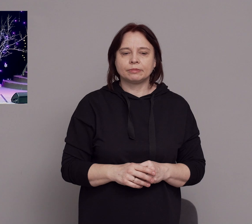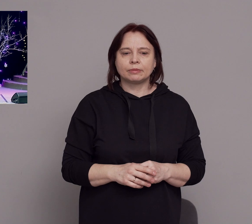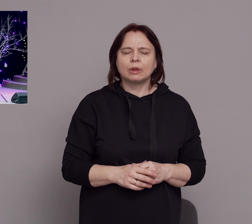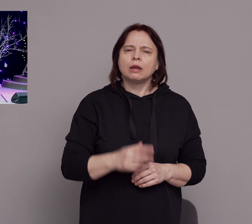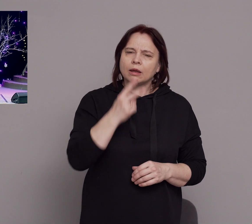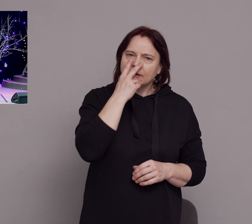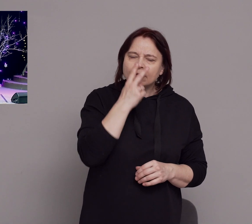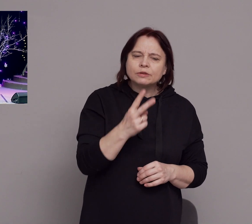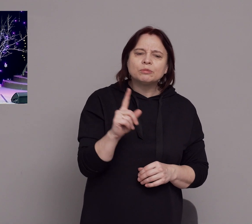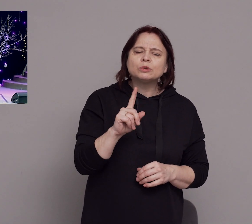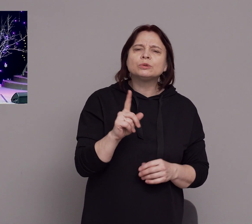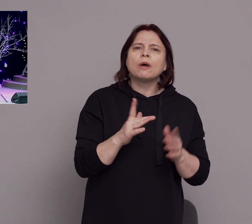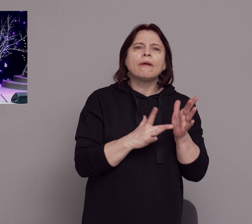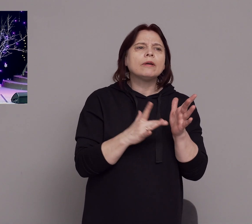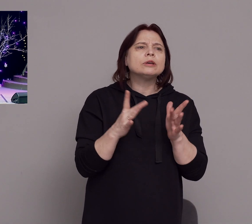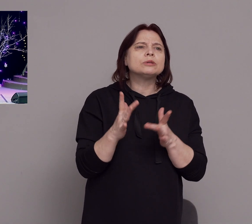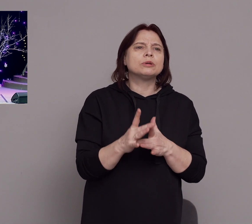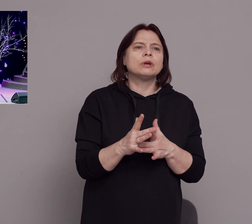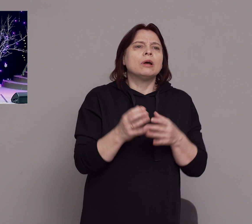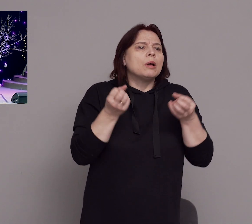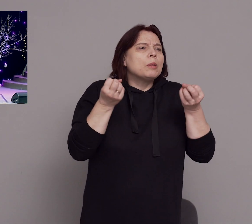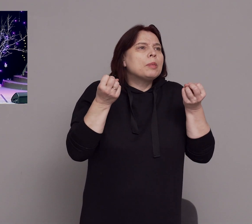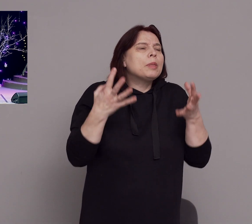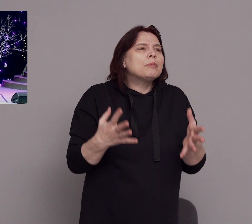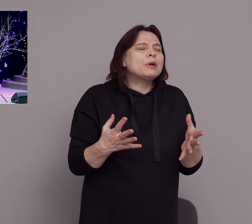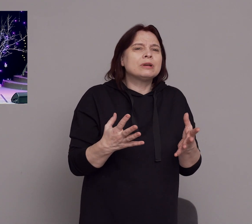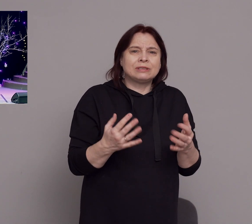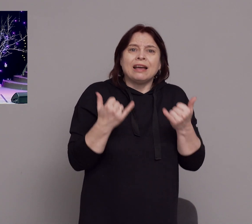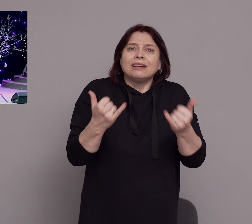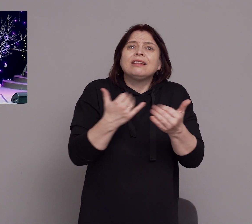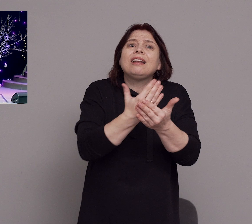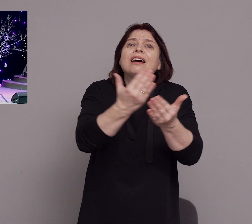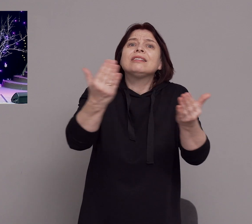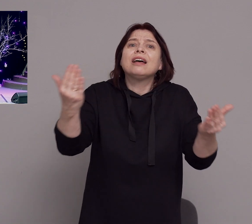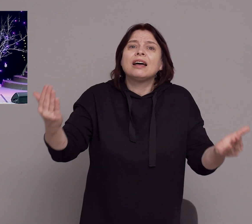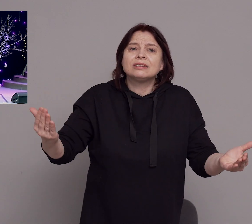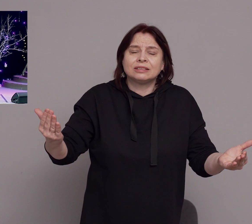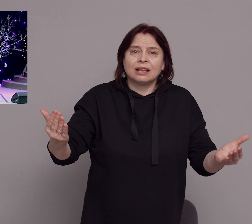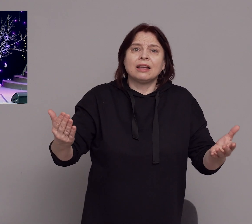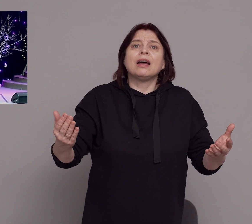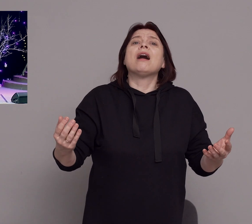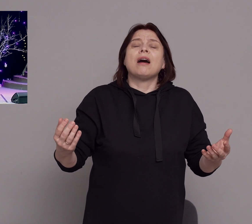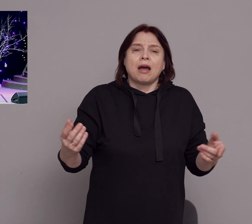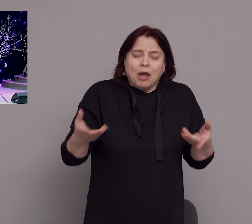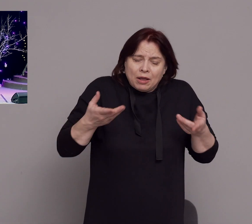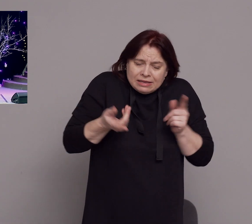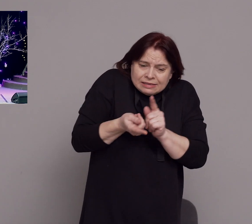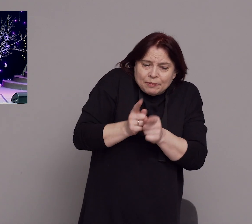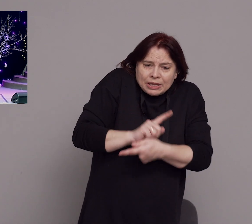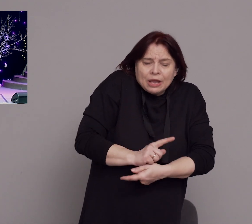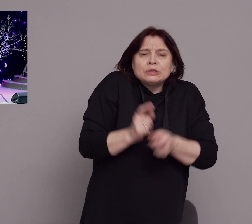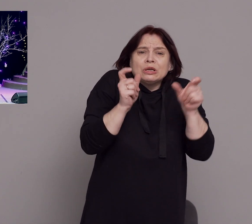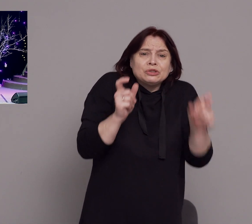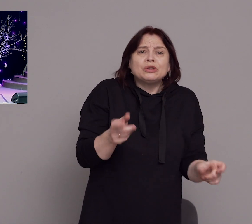Мы видим, что Иисус не просто сделал это для нас, Он не просто воплотился ради нас и умер вместо